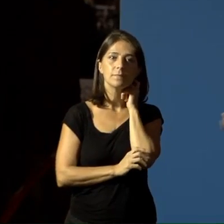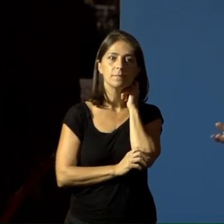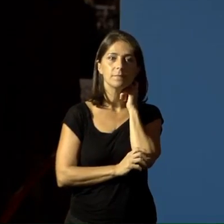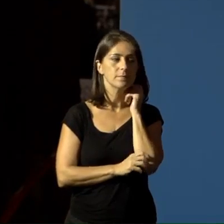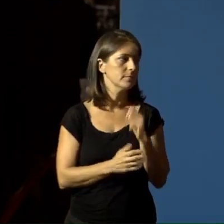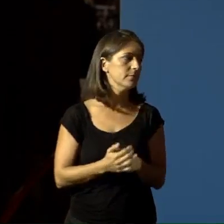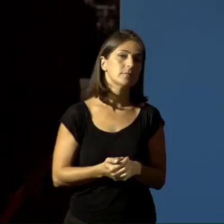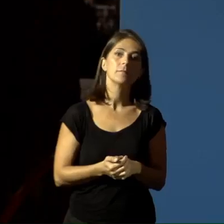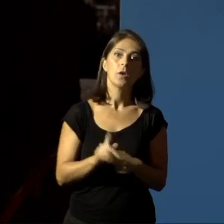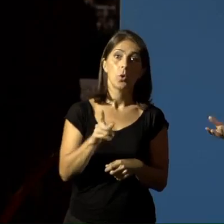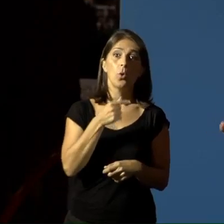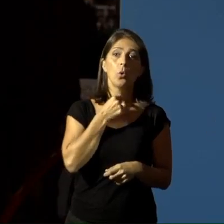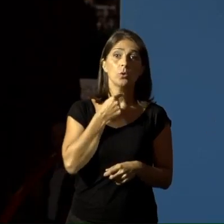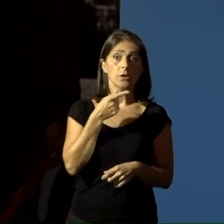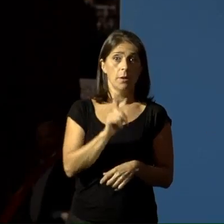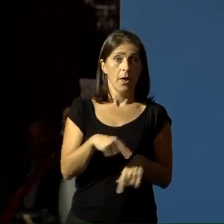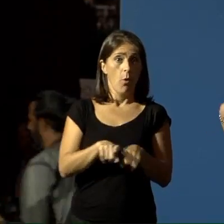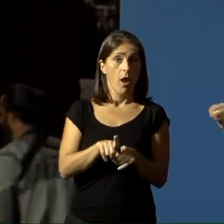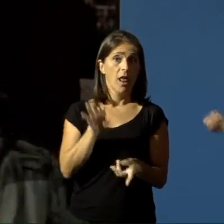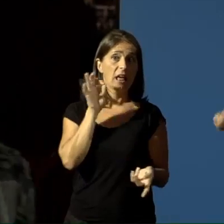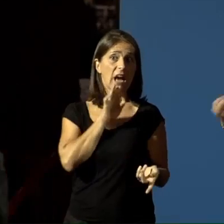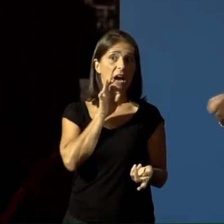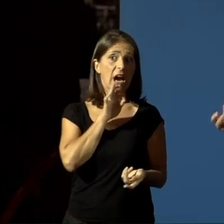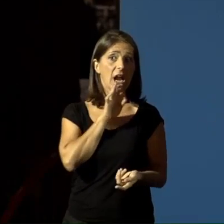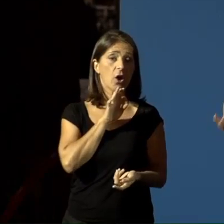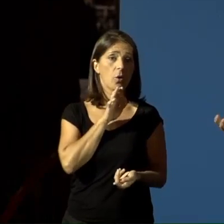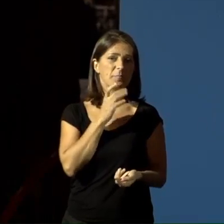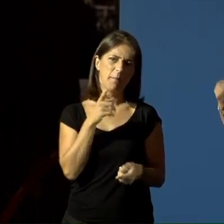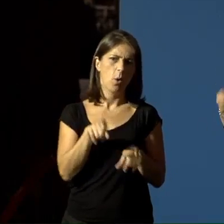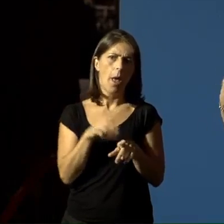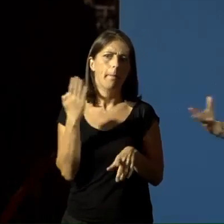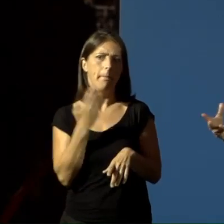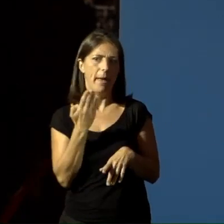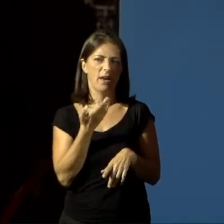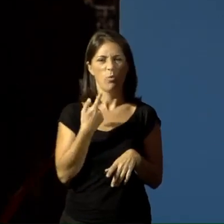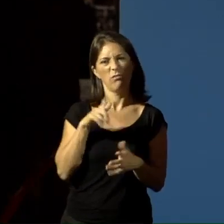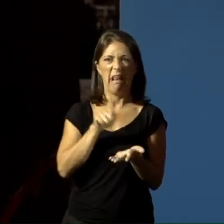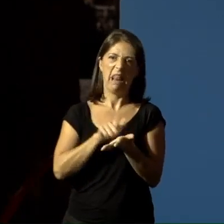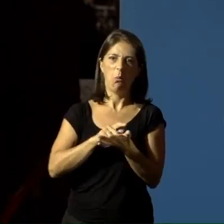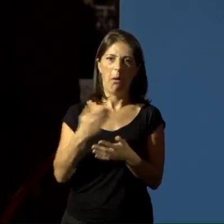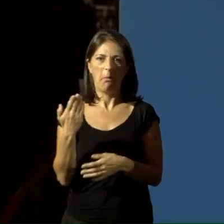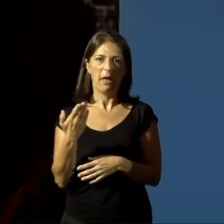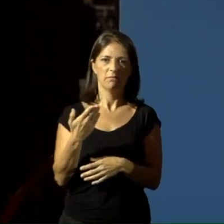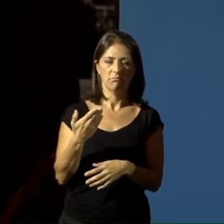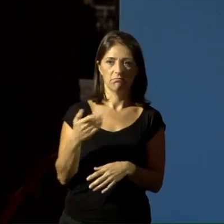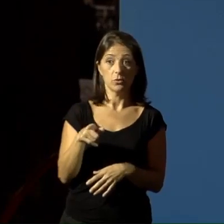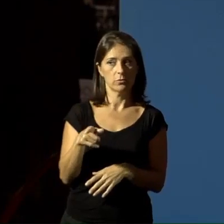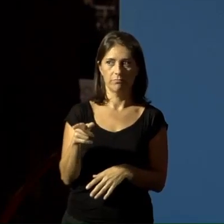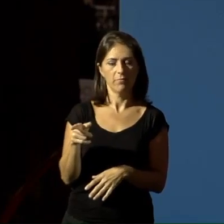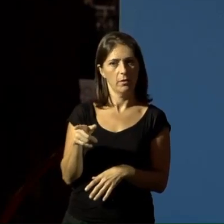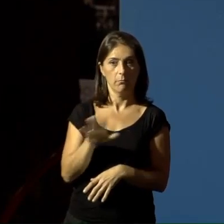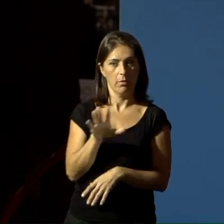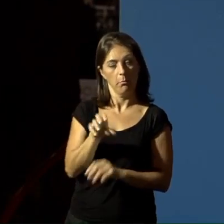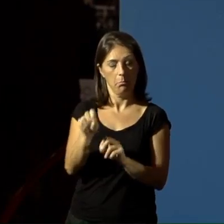E tamén lle gusta o galego en clave de B, como lingua B. Isto ainda é peor.